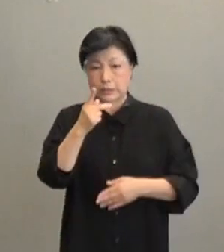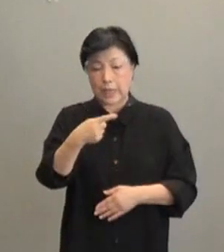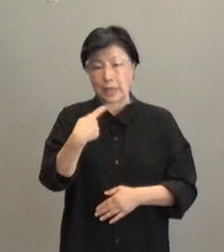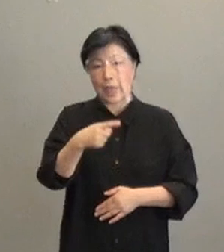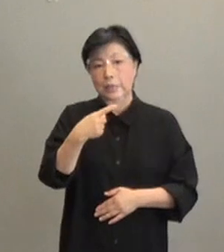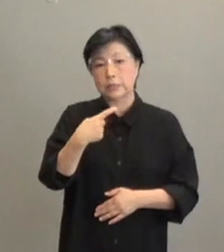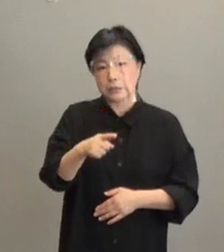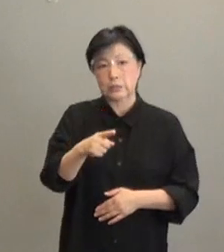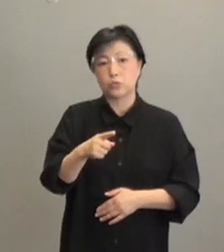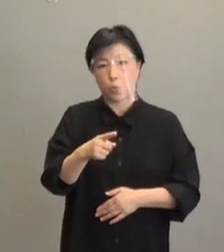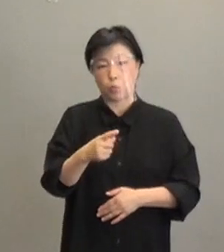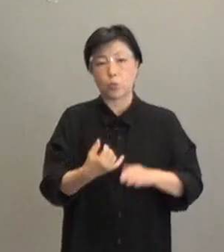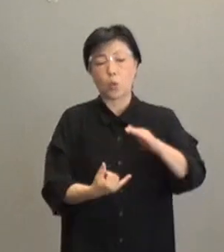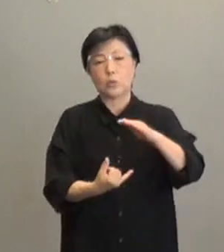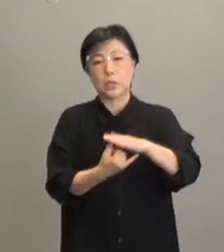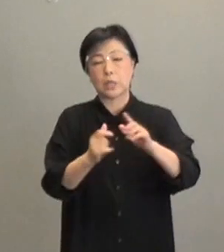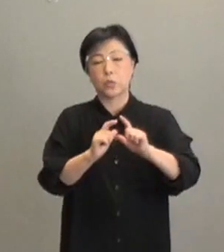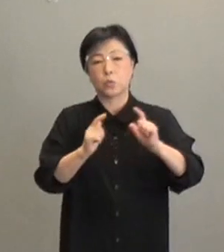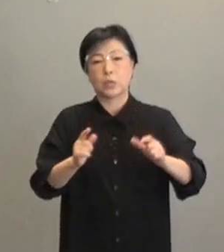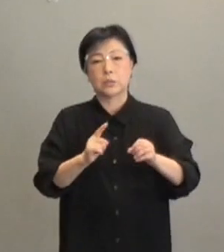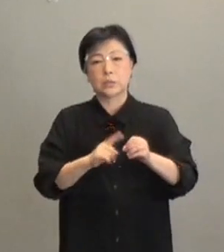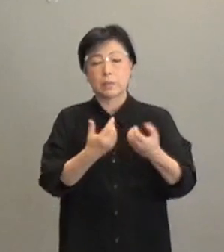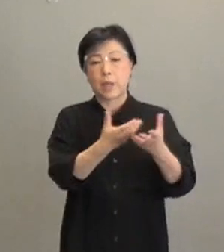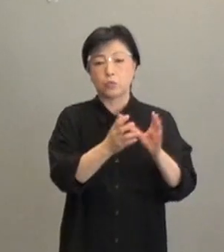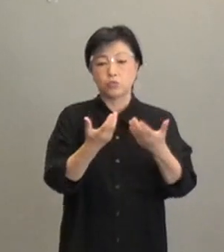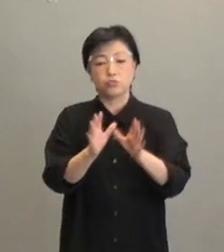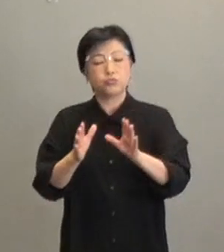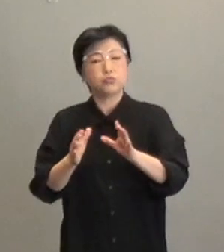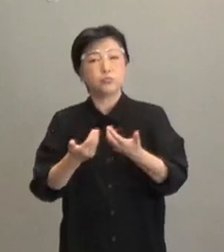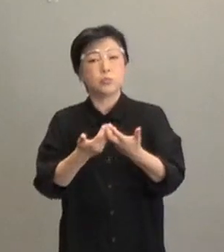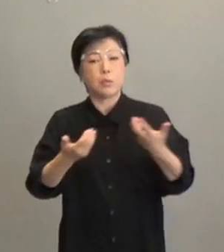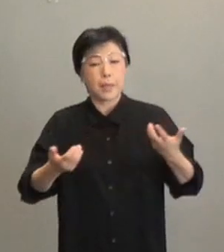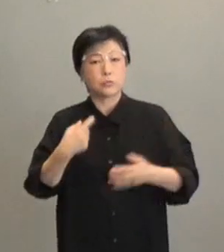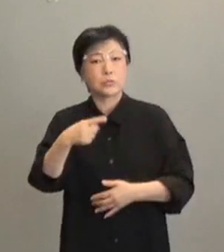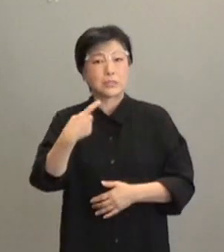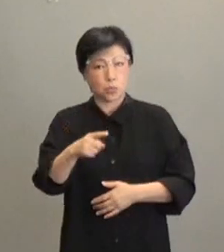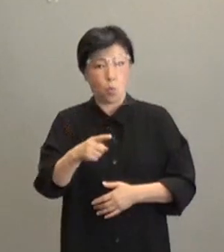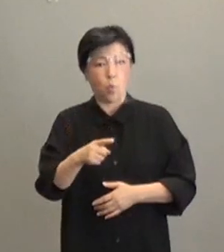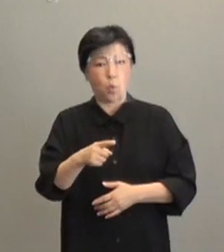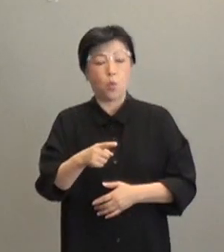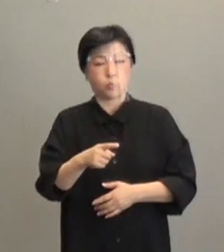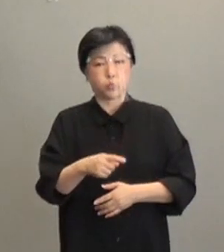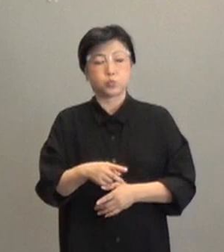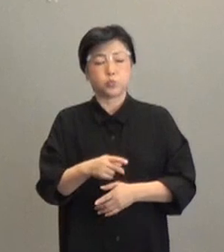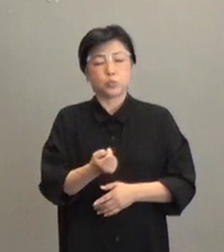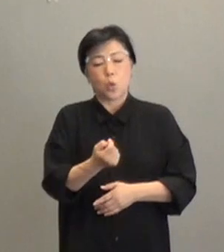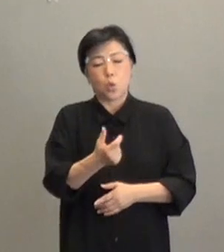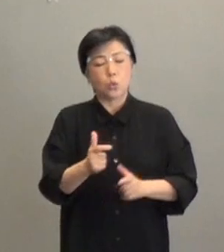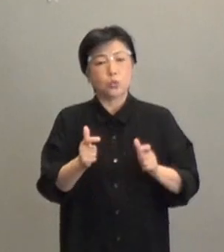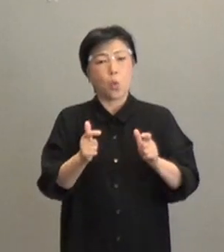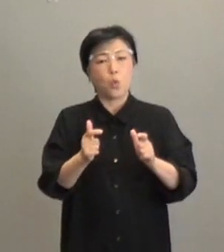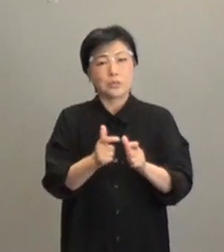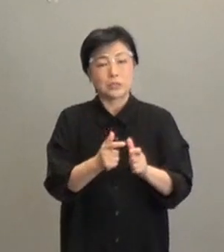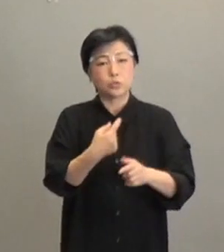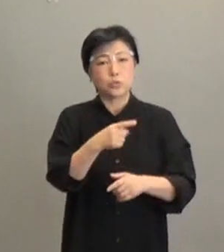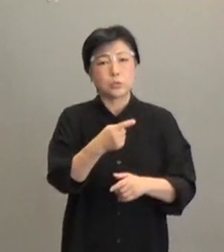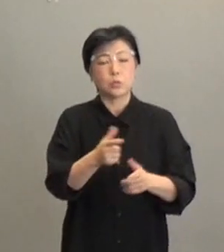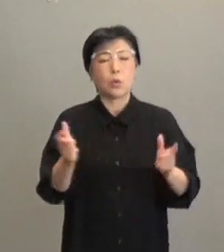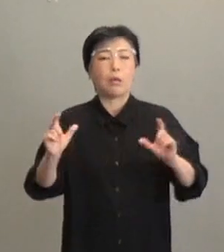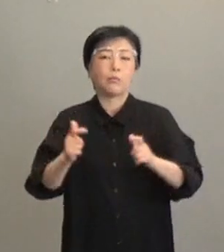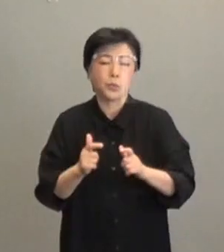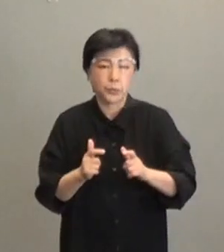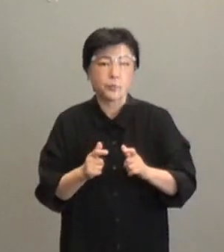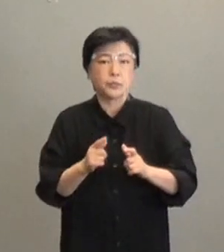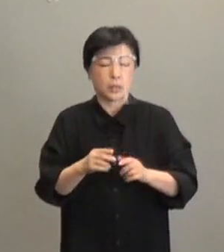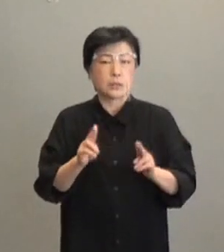教員の定数を増やすために、グループ別指導などを行う少人数指導の定数が減らされていたり、専科指導